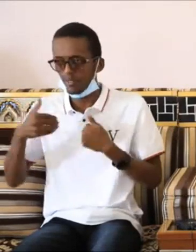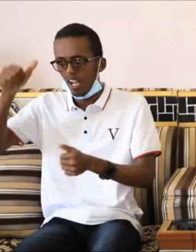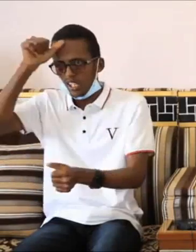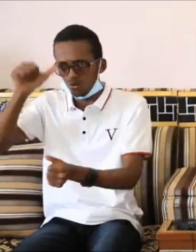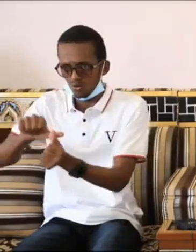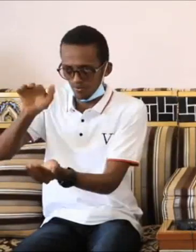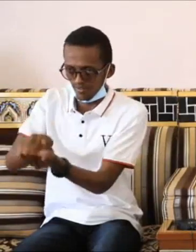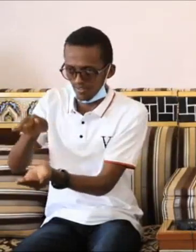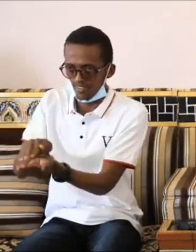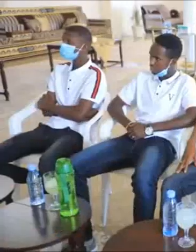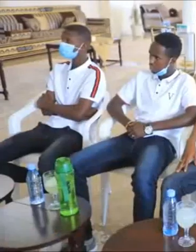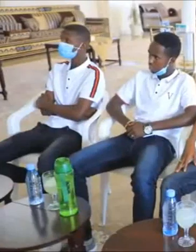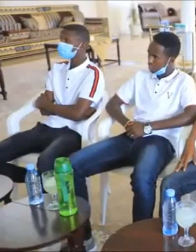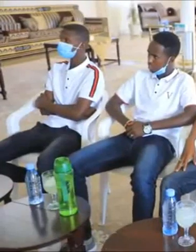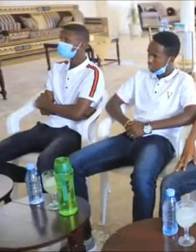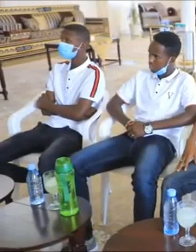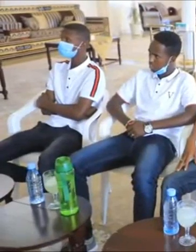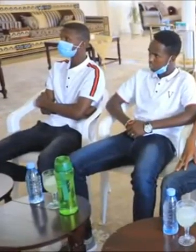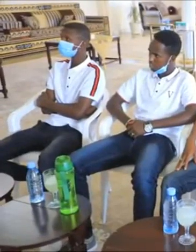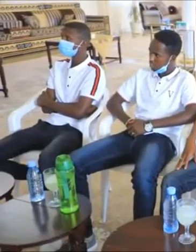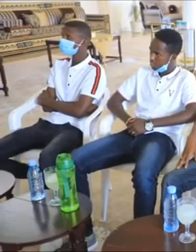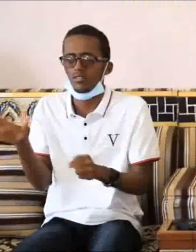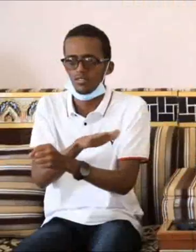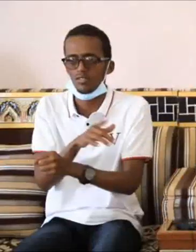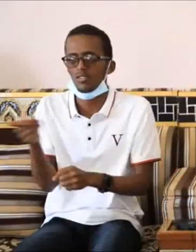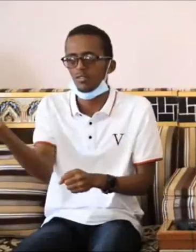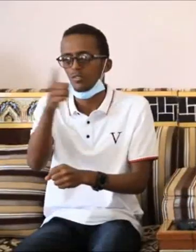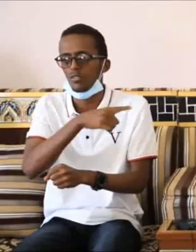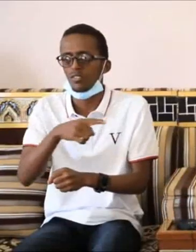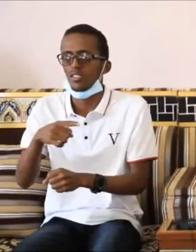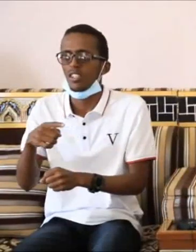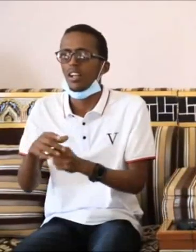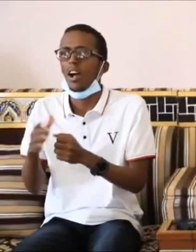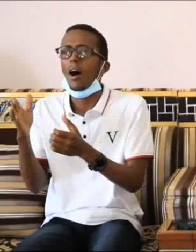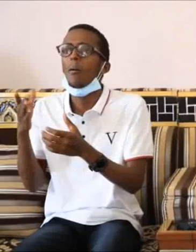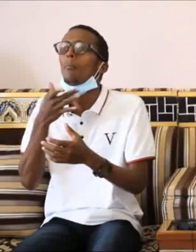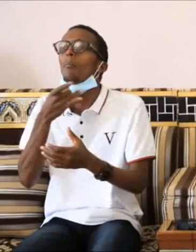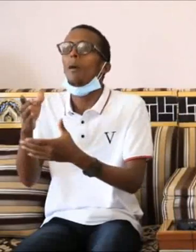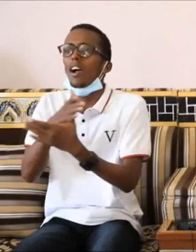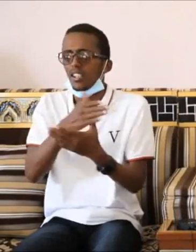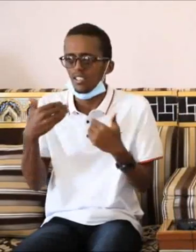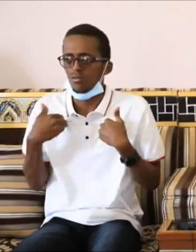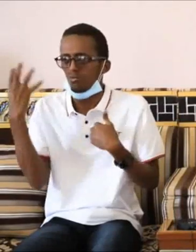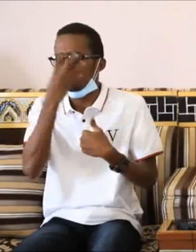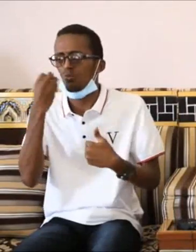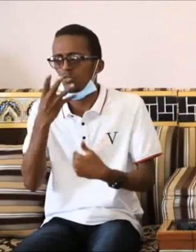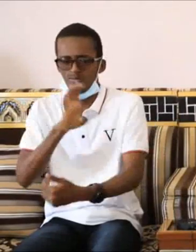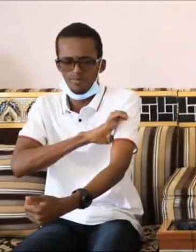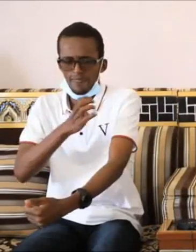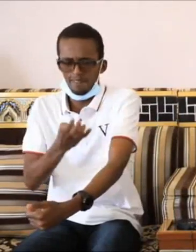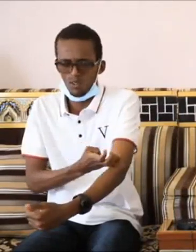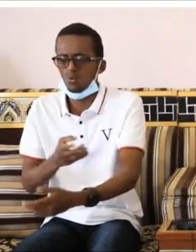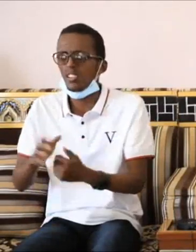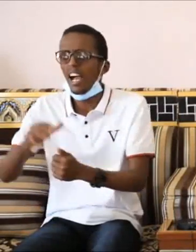او ما هي غار كا قبا او قرح داله او اوي داله او تارن كا